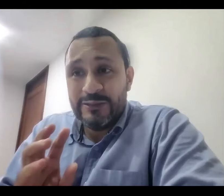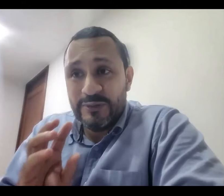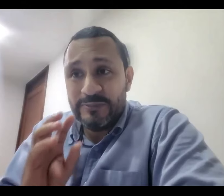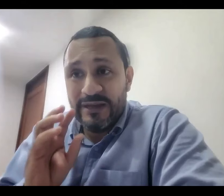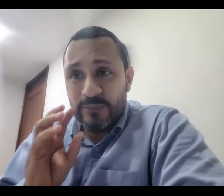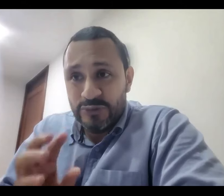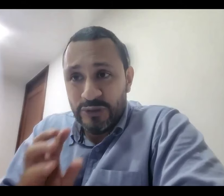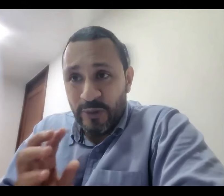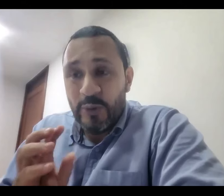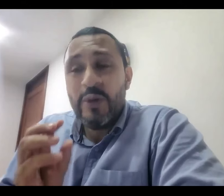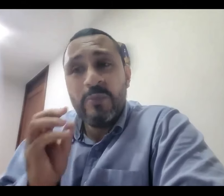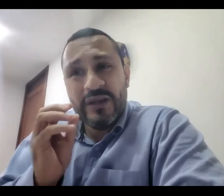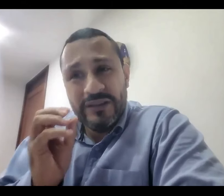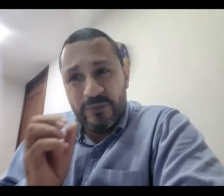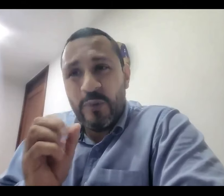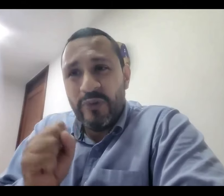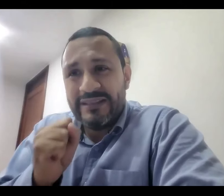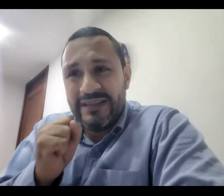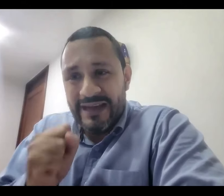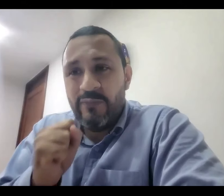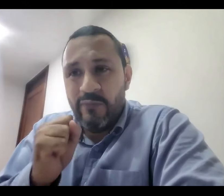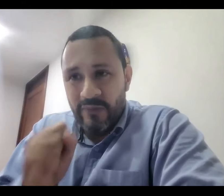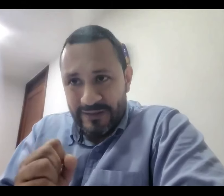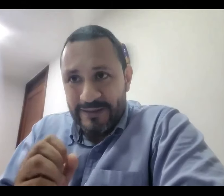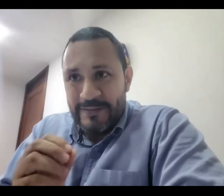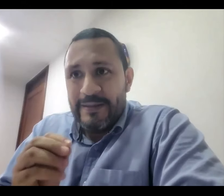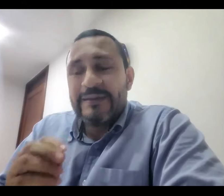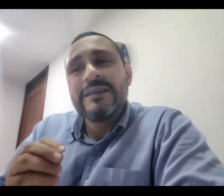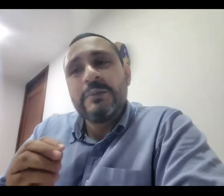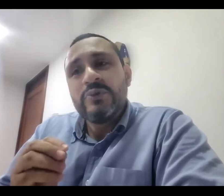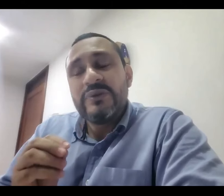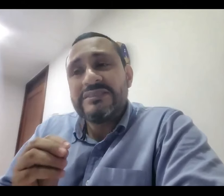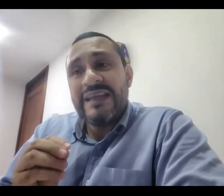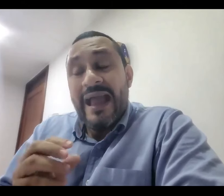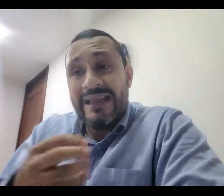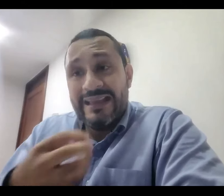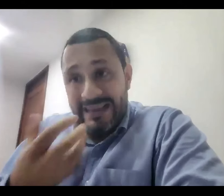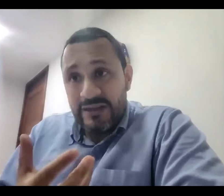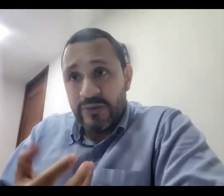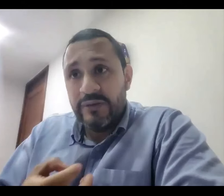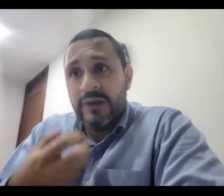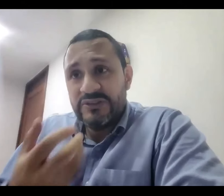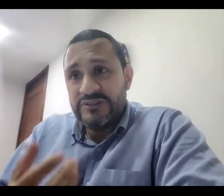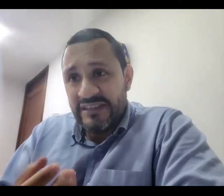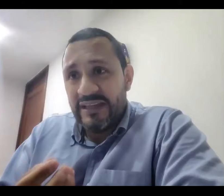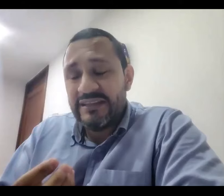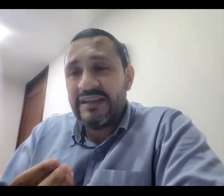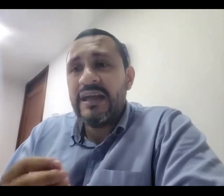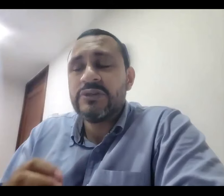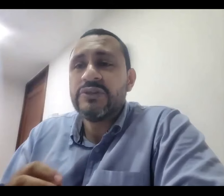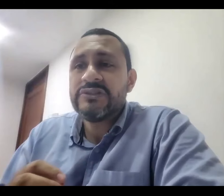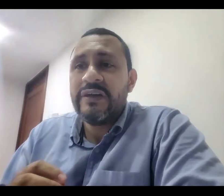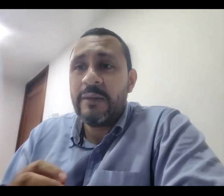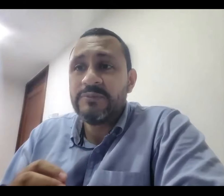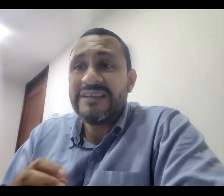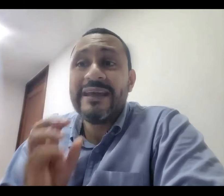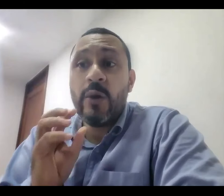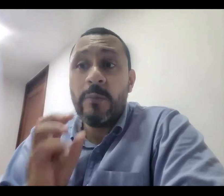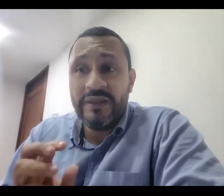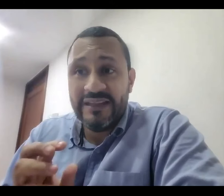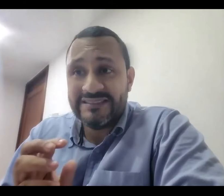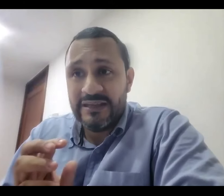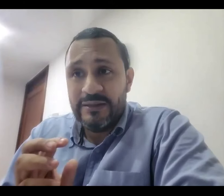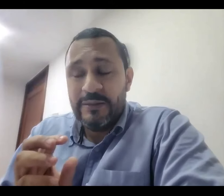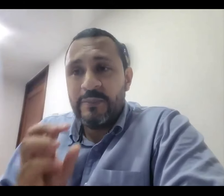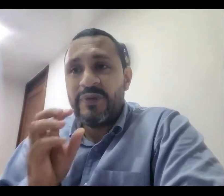pronto Natalia nos puede explicar mucho mejor porque tiene un componente legal fuerte desde el punto de vista clínico de evaluación psiquiátrica nosotros hablamos más